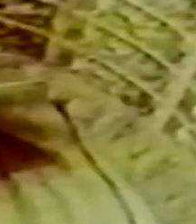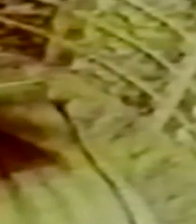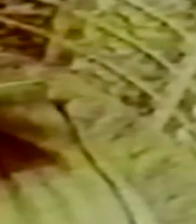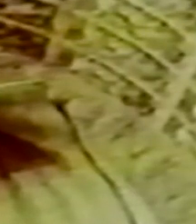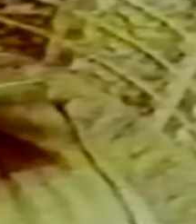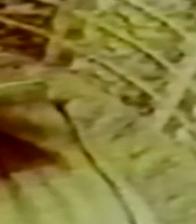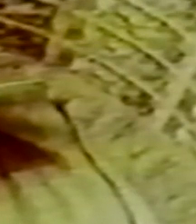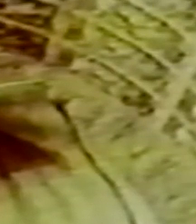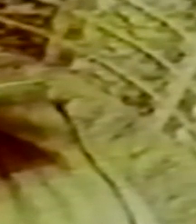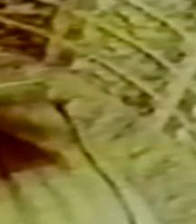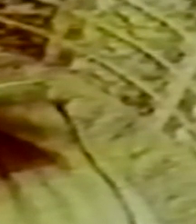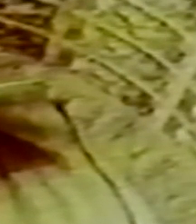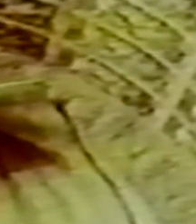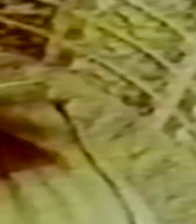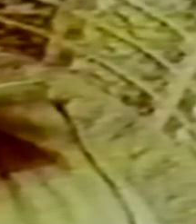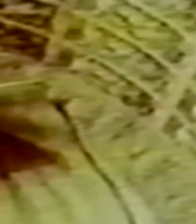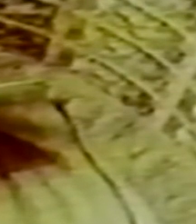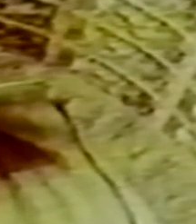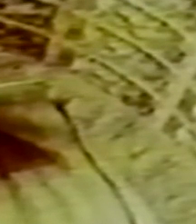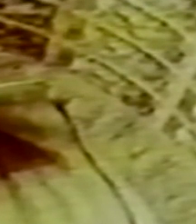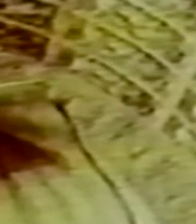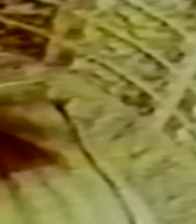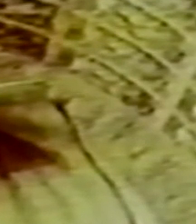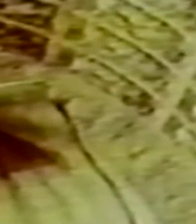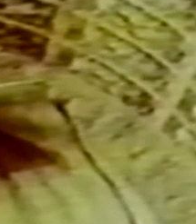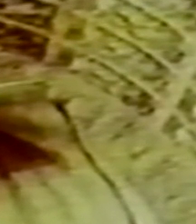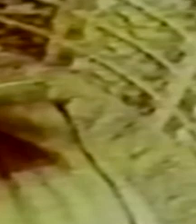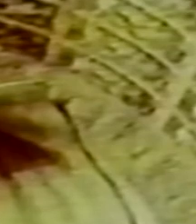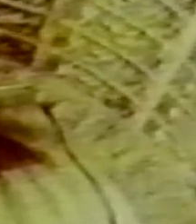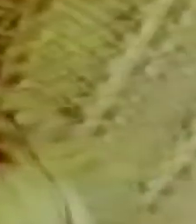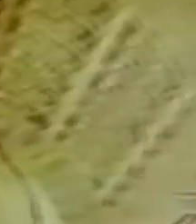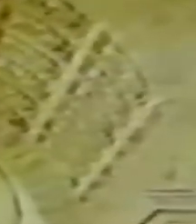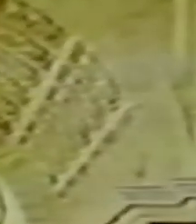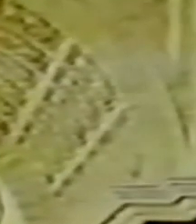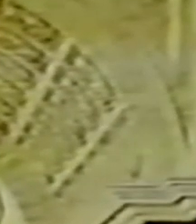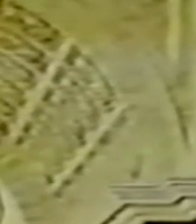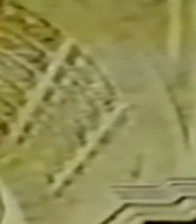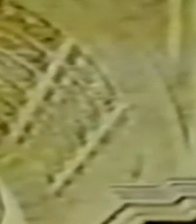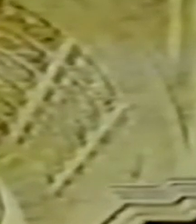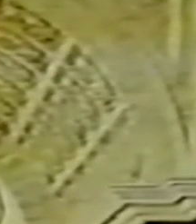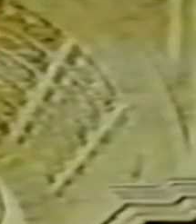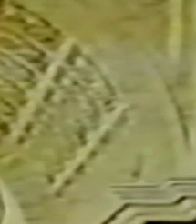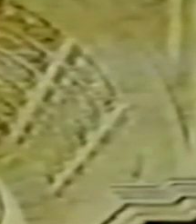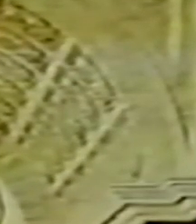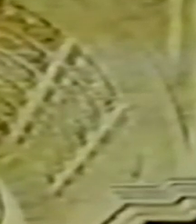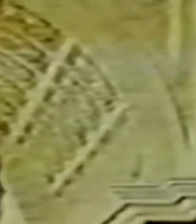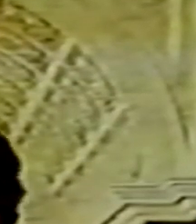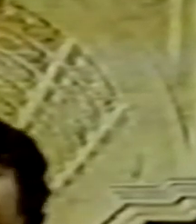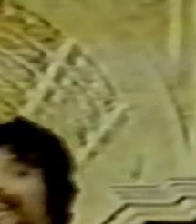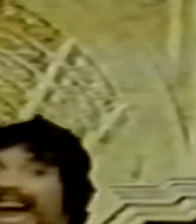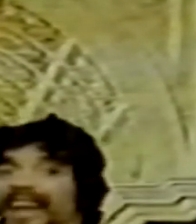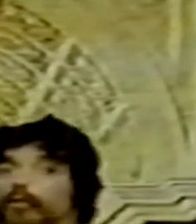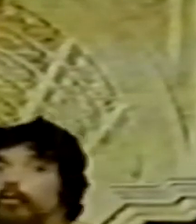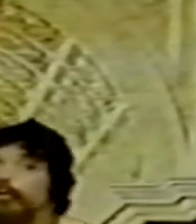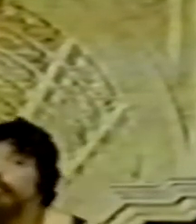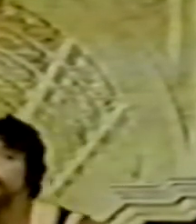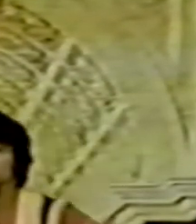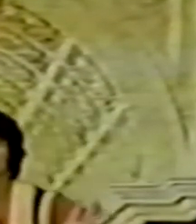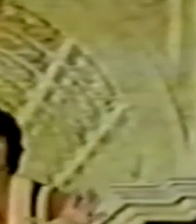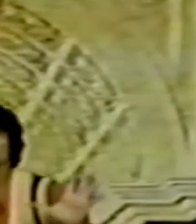Às vezes você me pergunta por que é que eu sou tão